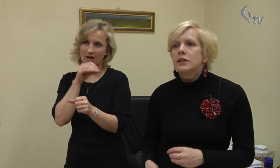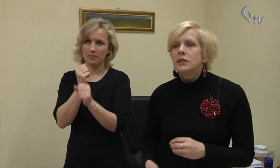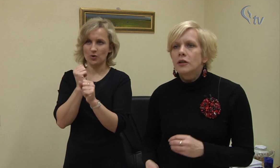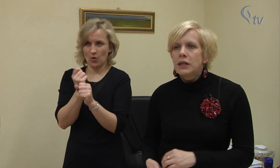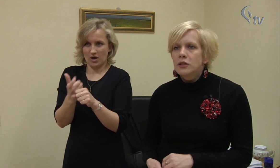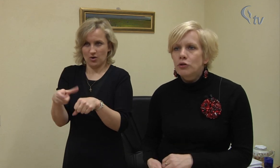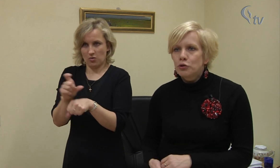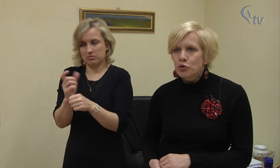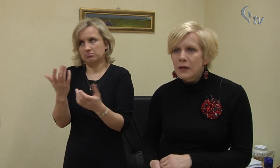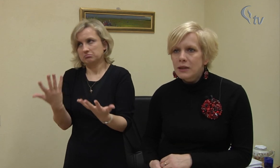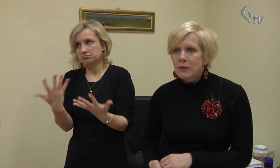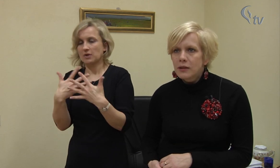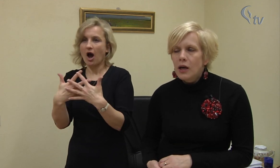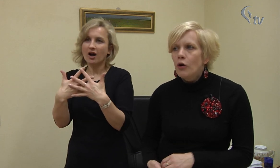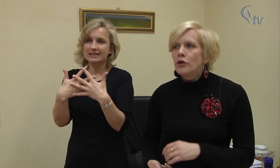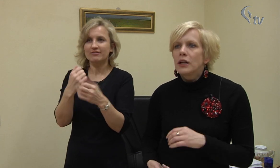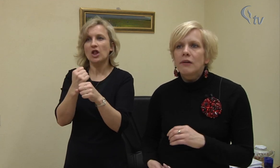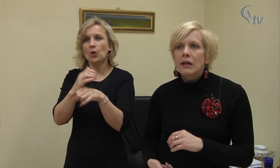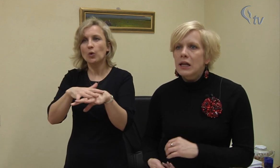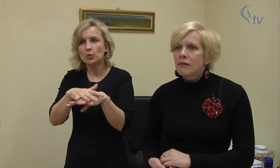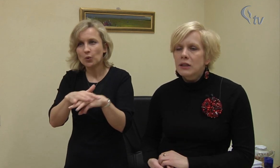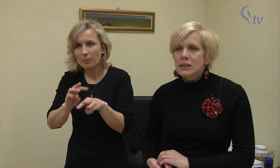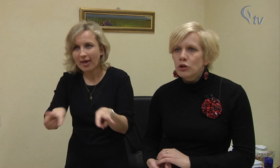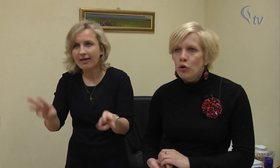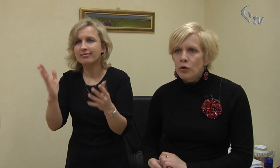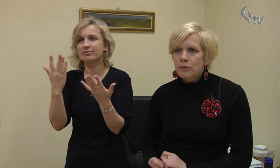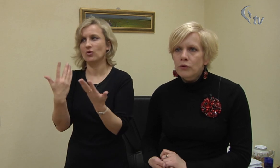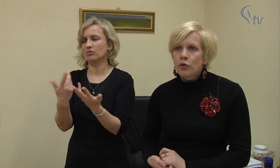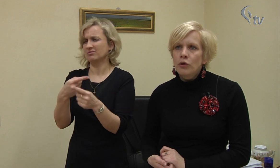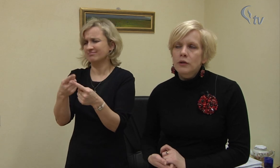siis aktiivsed tööturumeetmed, on need veel erinevad teised